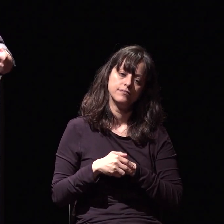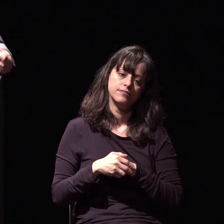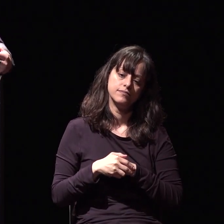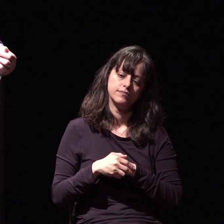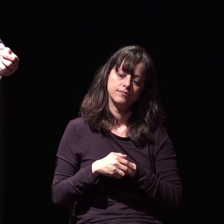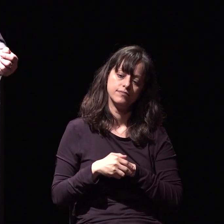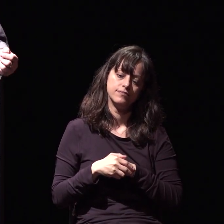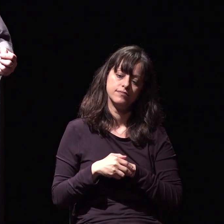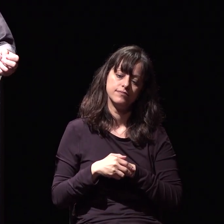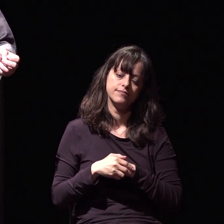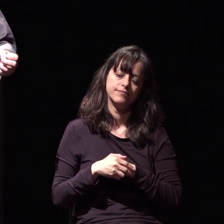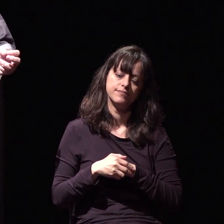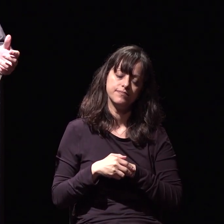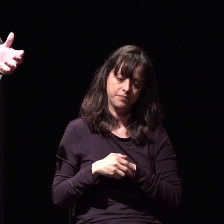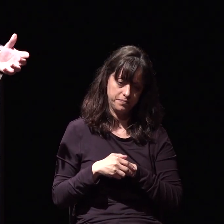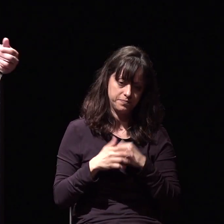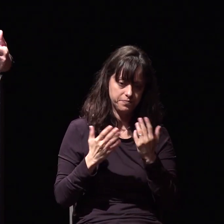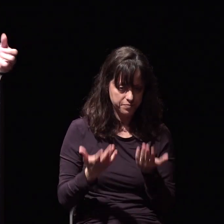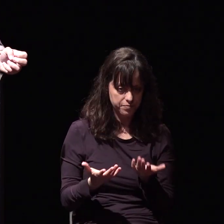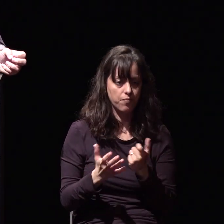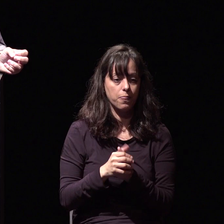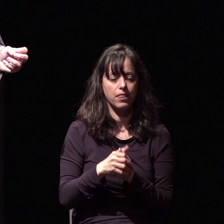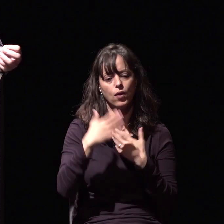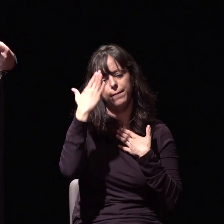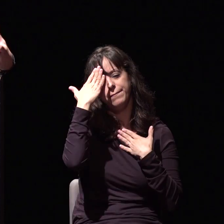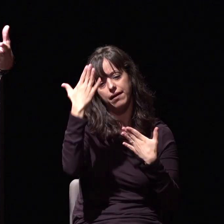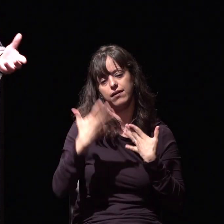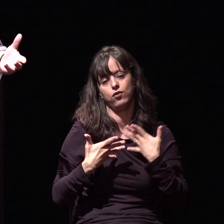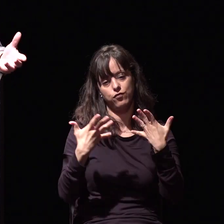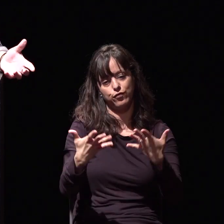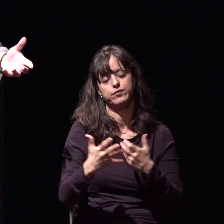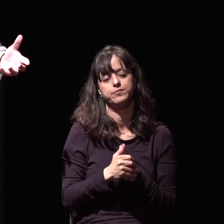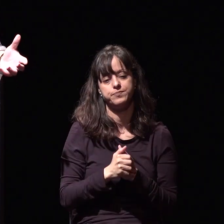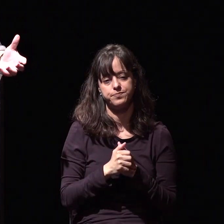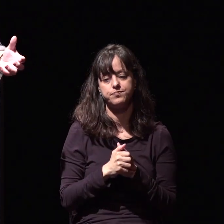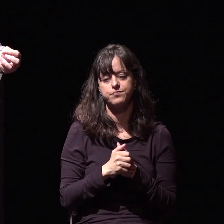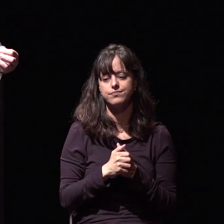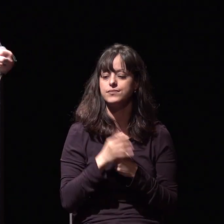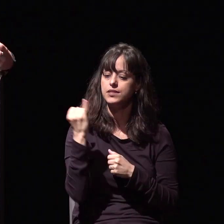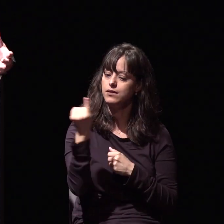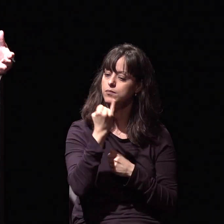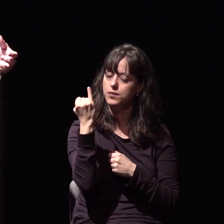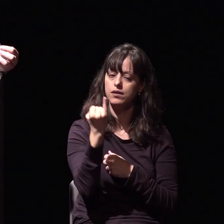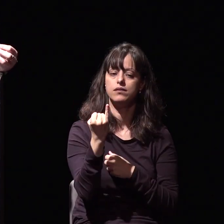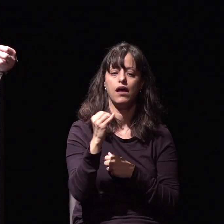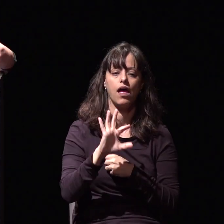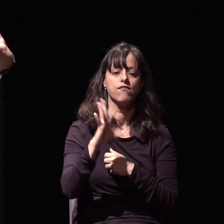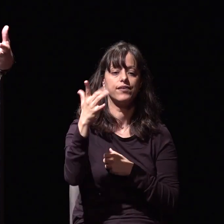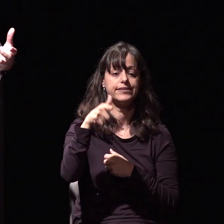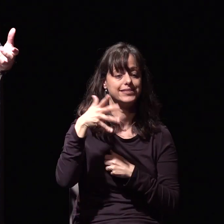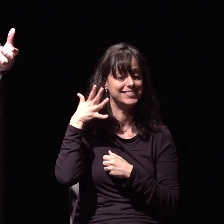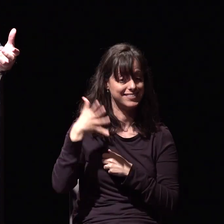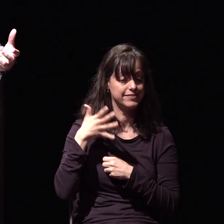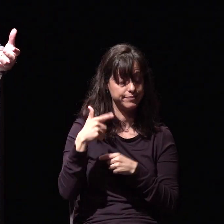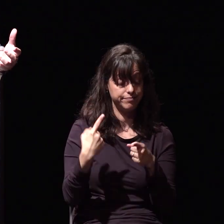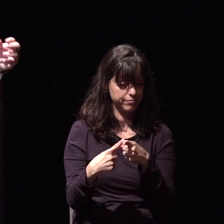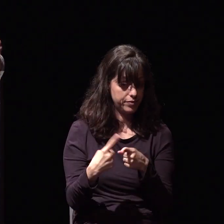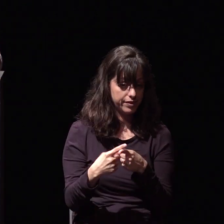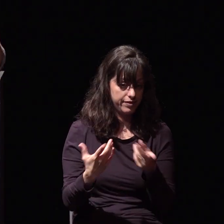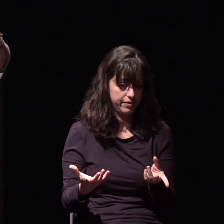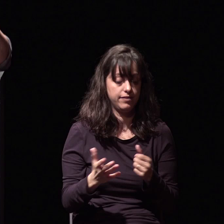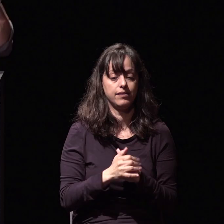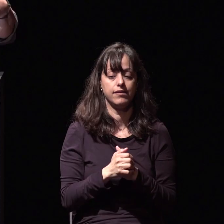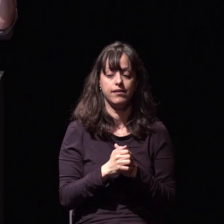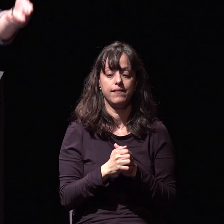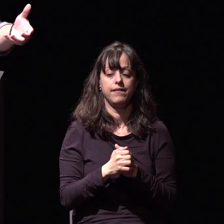A verde, perfeito. Então é isso, muito obrigado mesmo. Eu acho que é importante esse tipo de situação, desse evento, porque, no